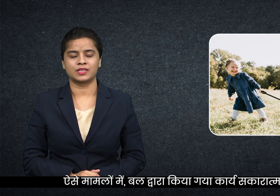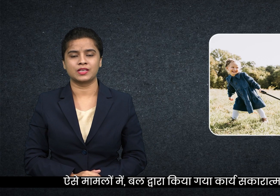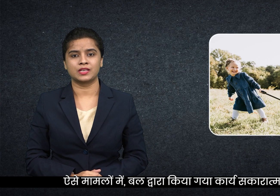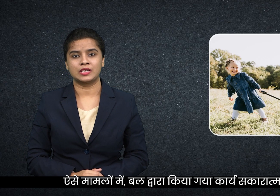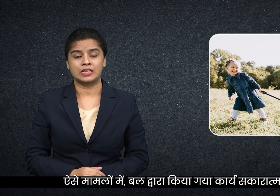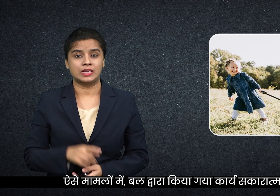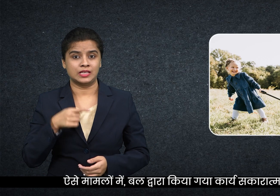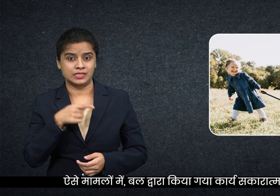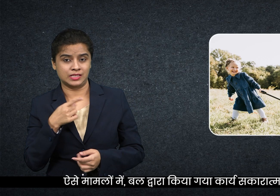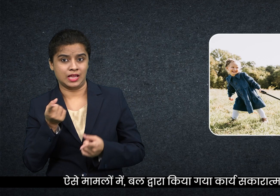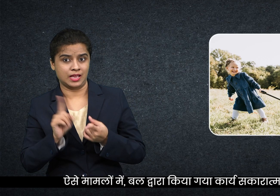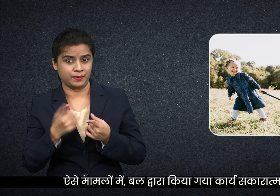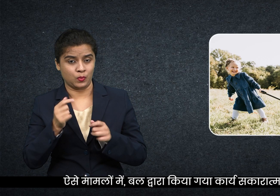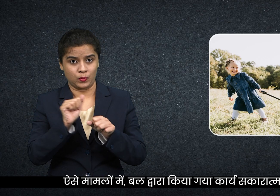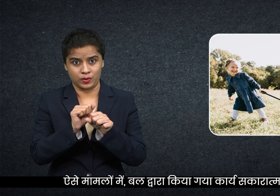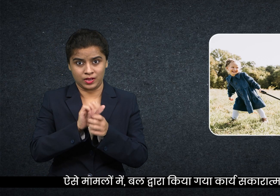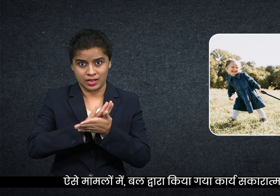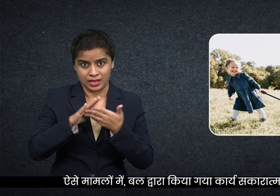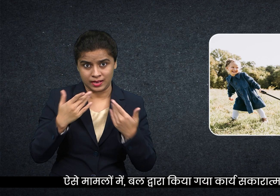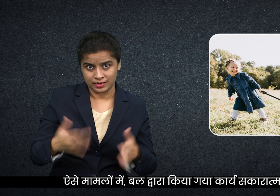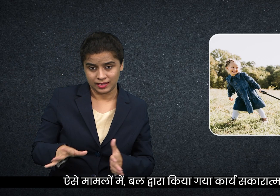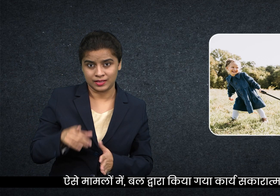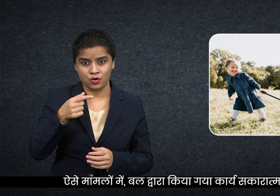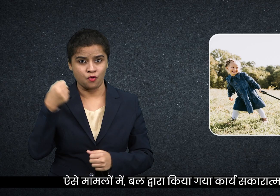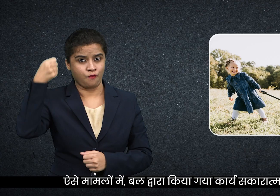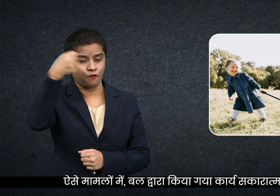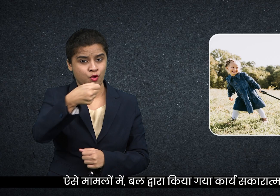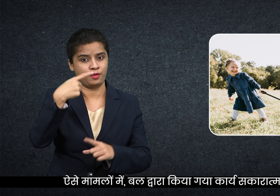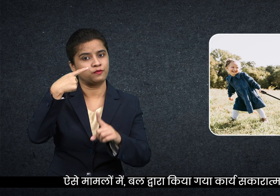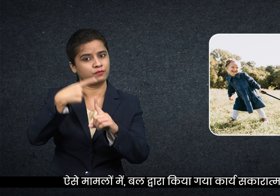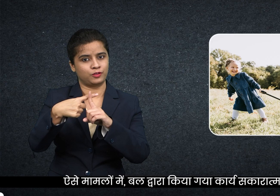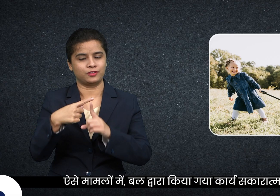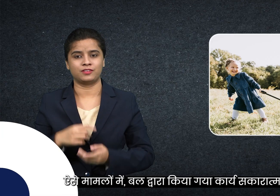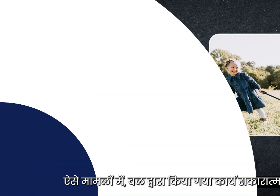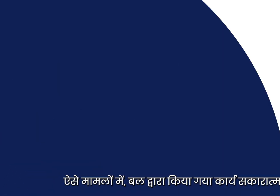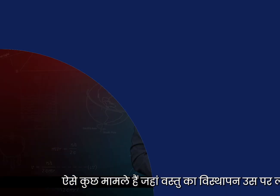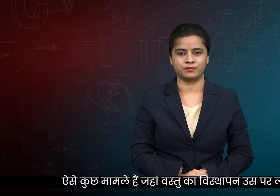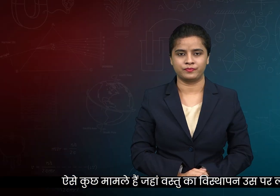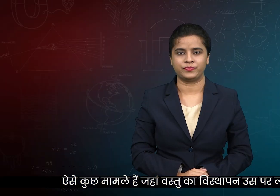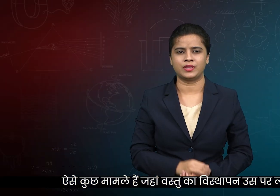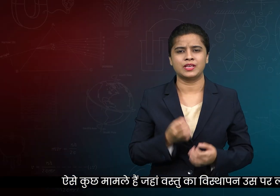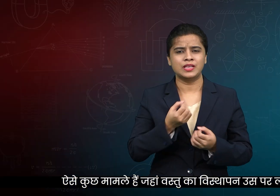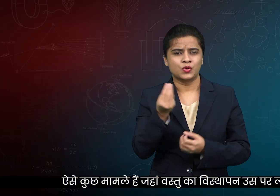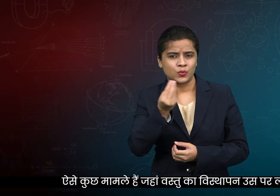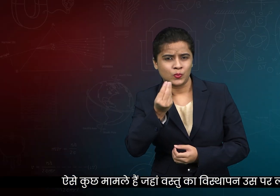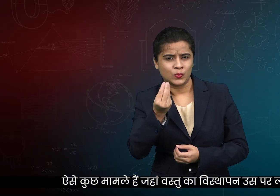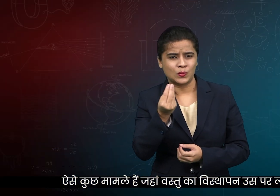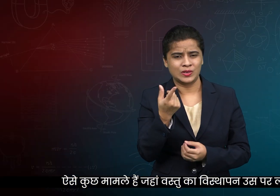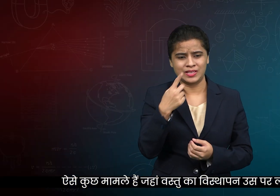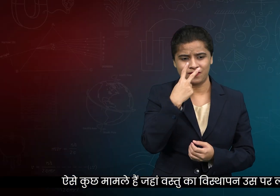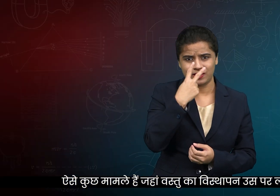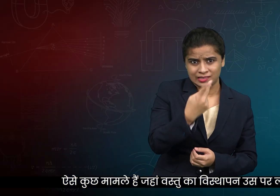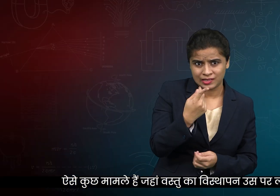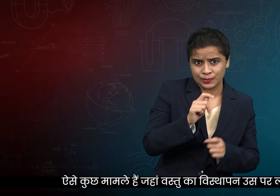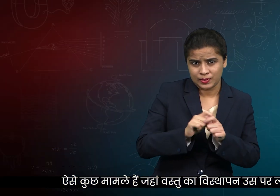ऐसे मामलों में बल द्वारा किए गए कार्य सकारात्मक माना जाता है। ऐसे कुछ मामले हैं जहां